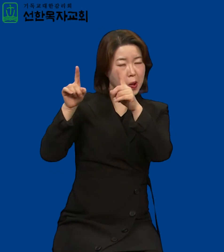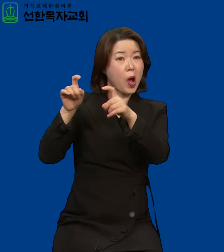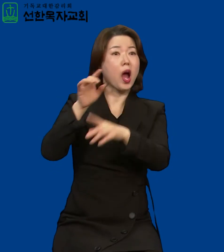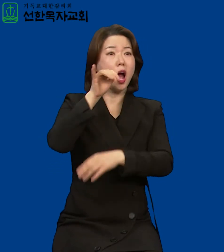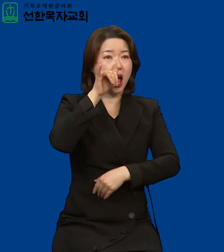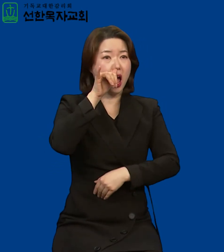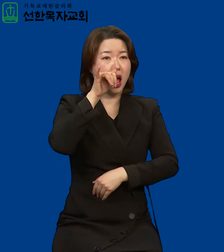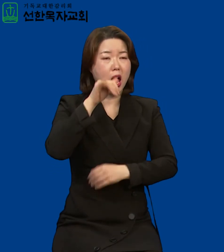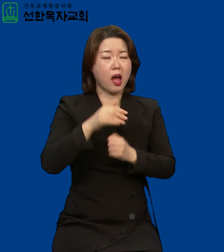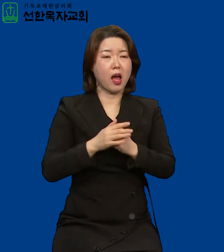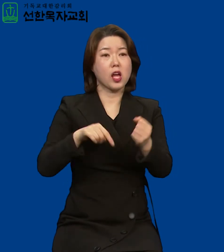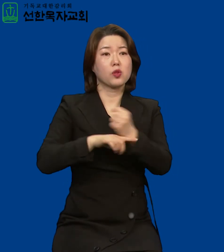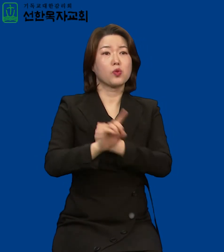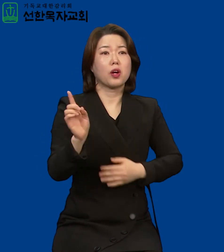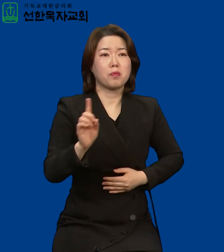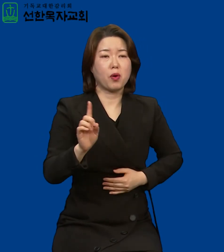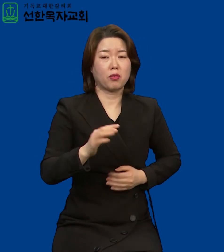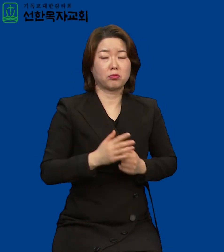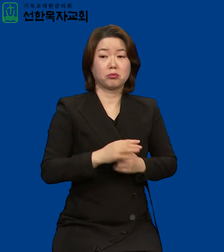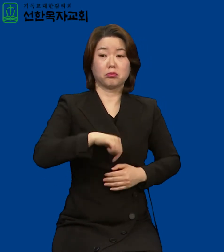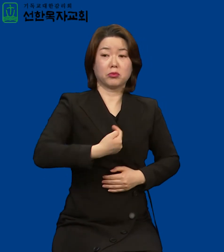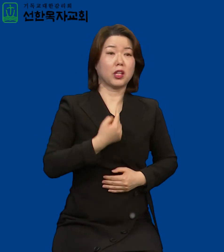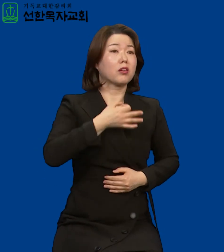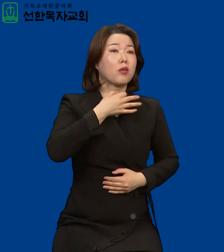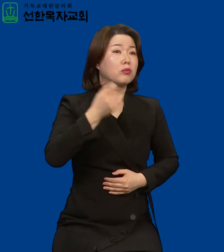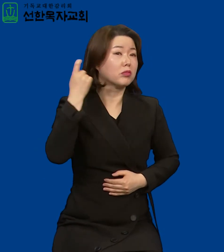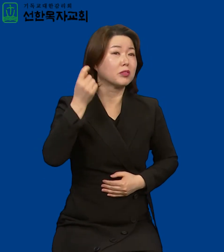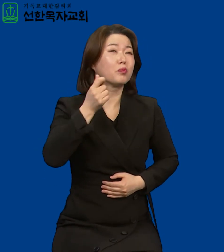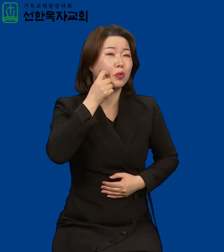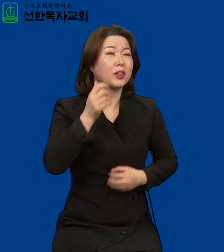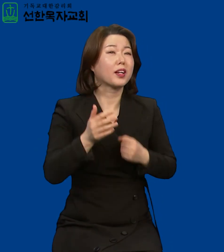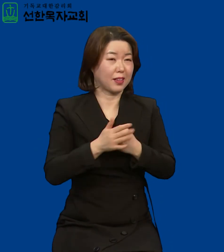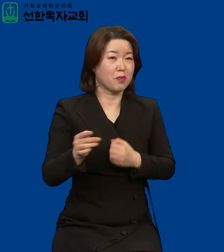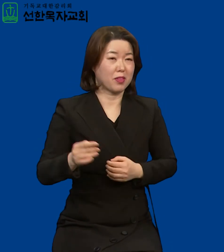가졌습니다. 이유는 자기들이 듣지 못했으니까 그런 거예요.